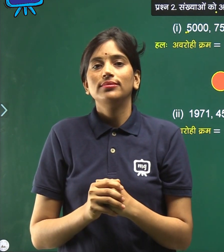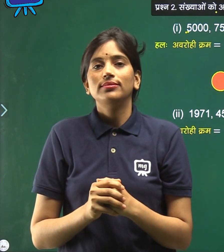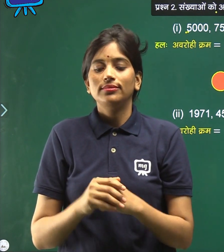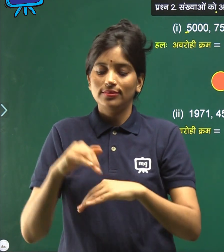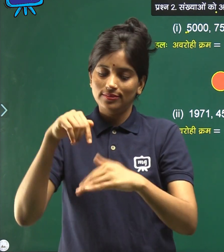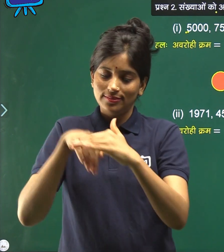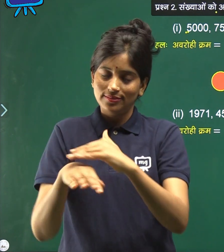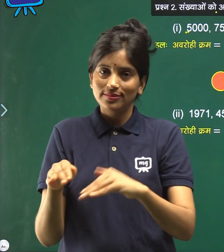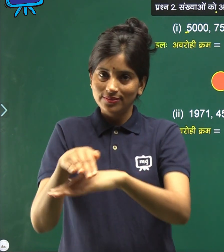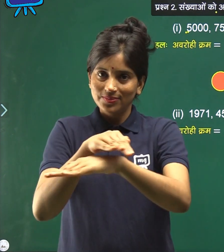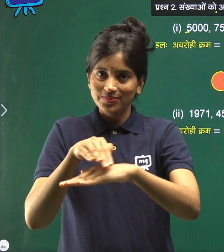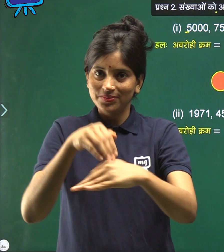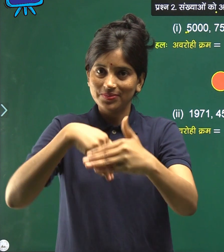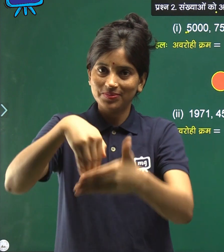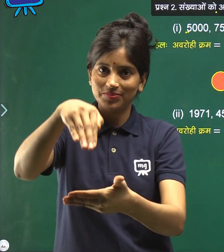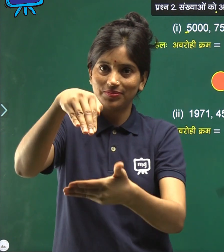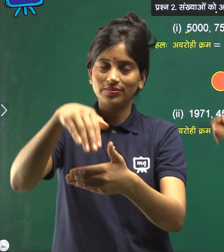में व्यवस्थित कीजिए।